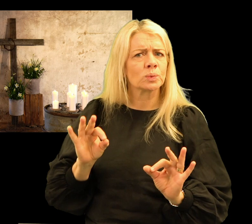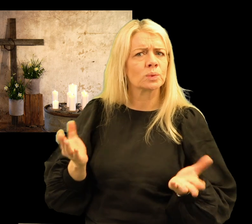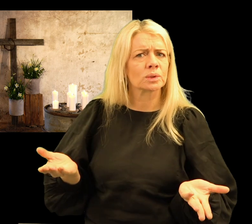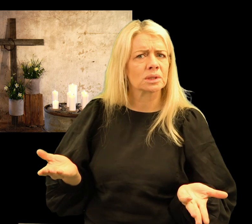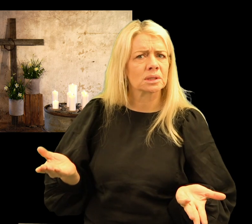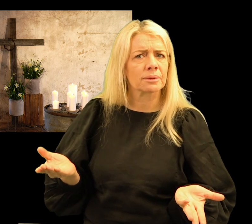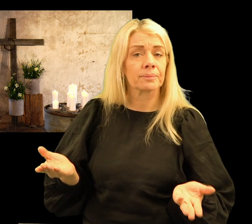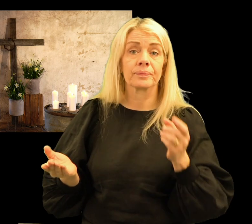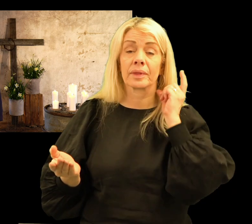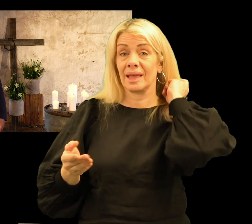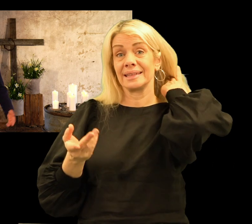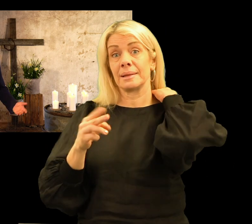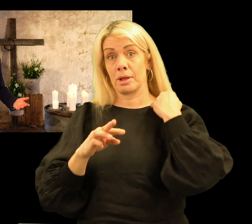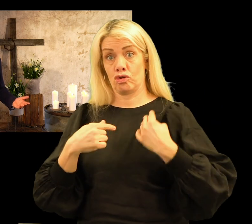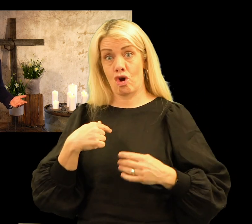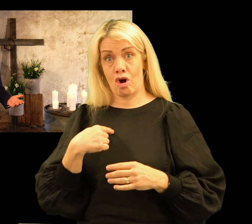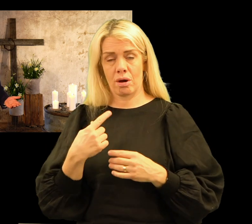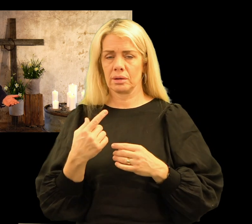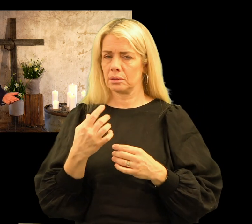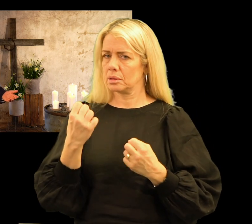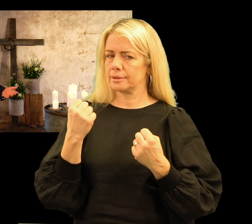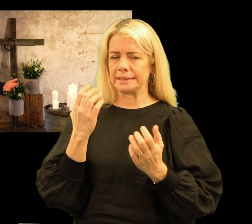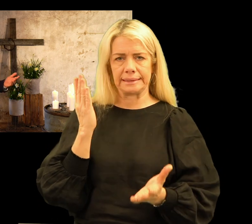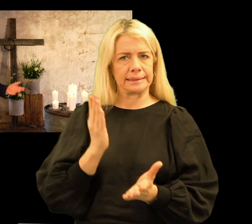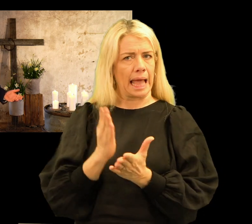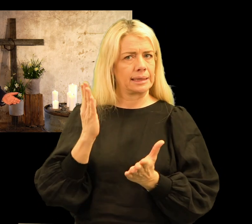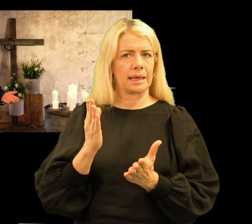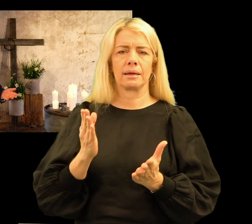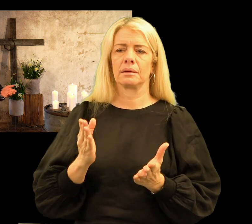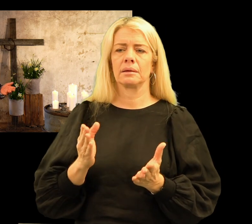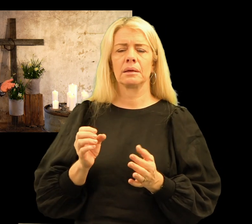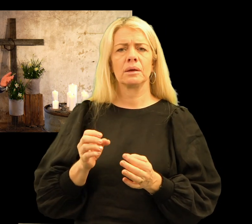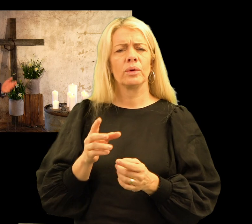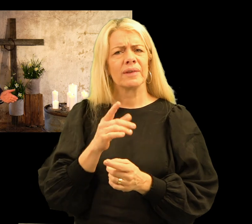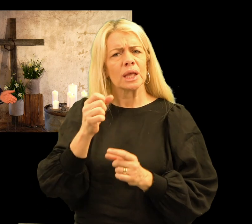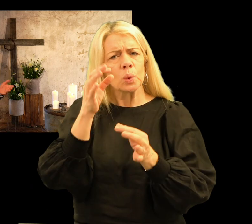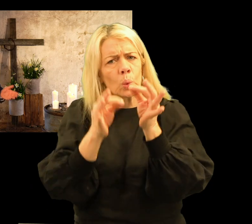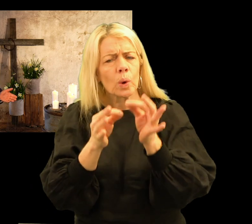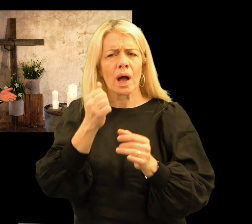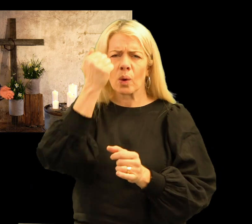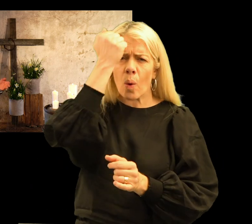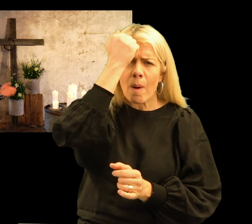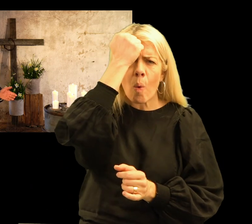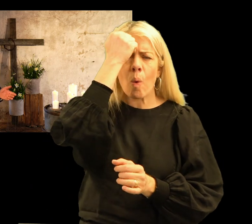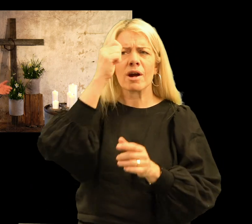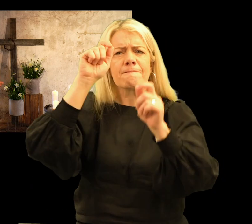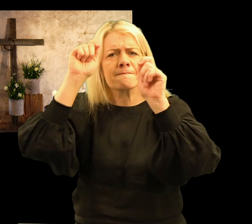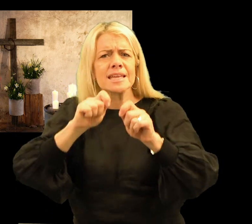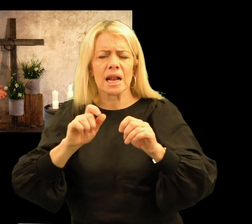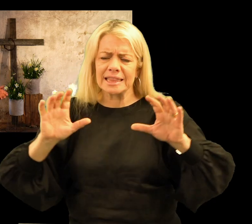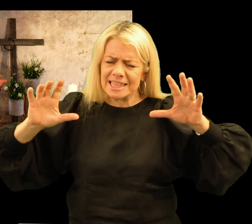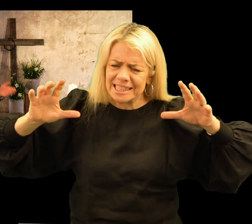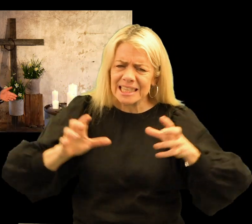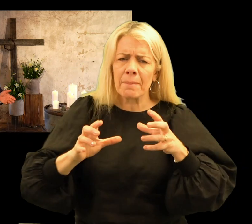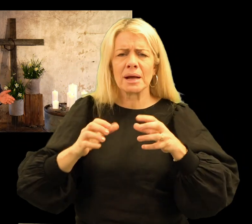frestelsen? Jag är till exempel övertygad om att om vi är noggranna att firas och minnas och tillbe